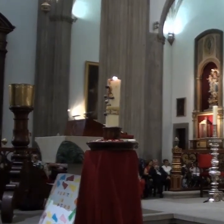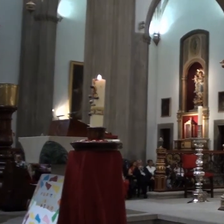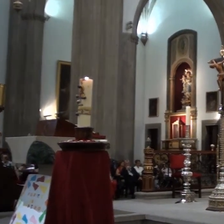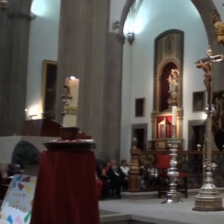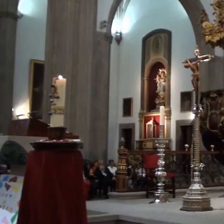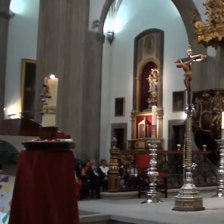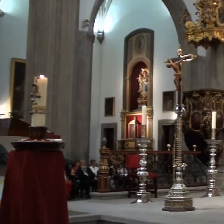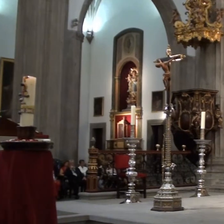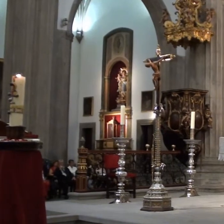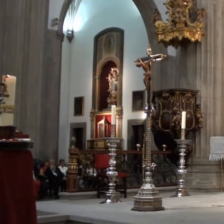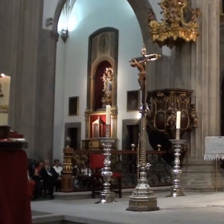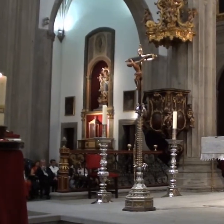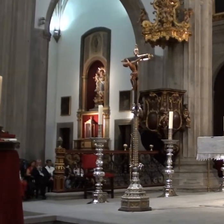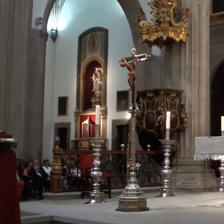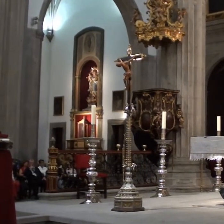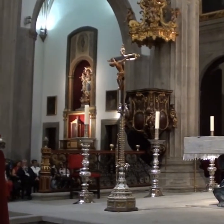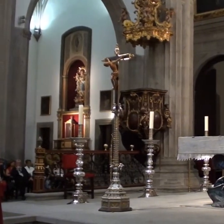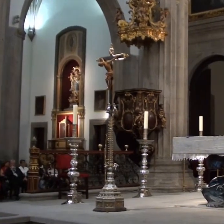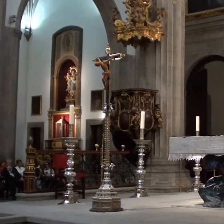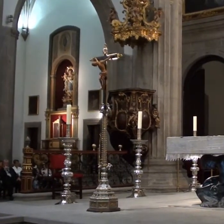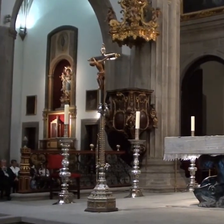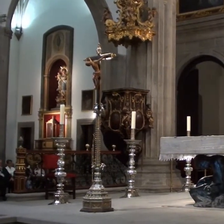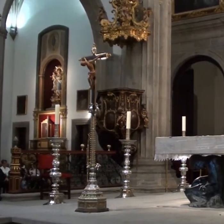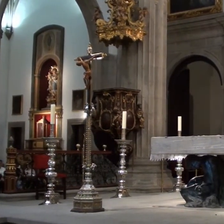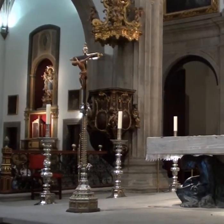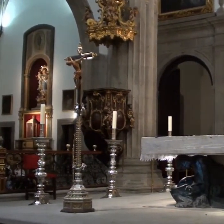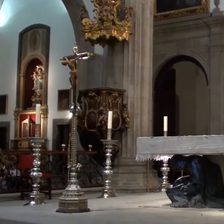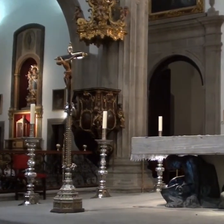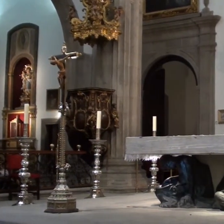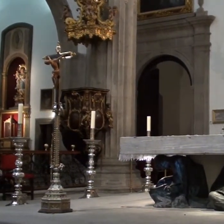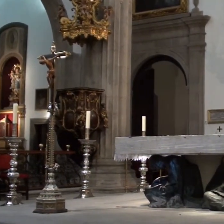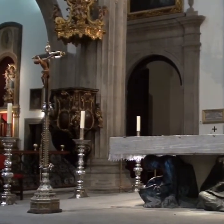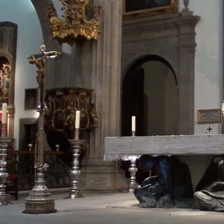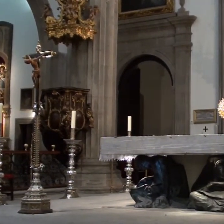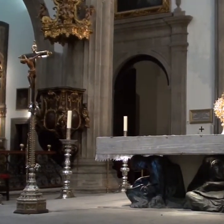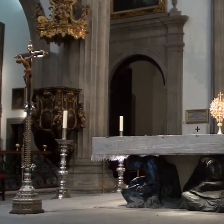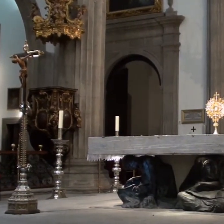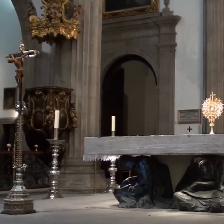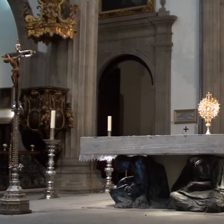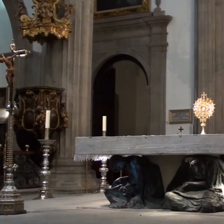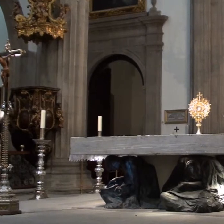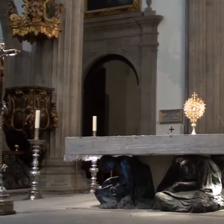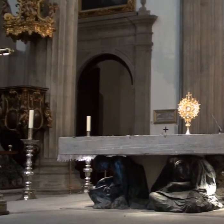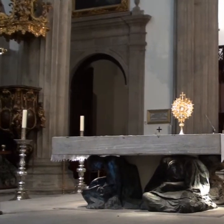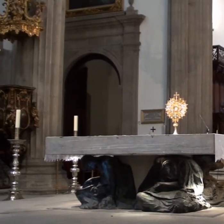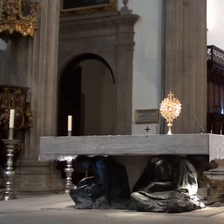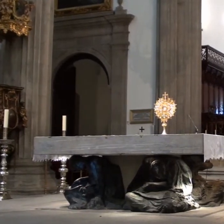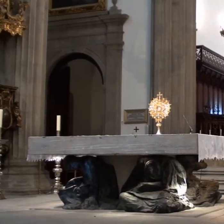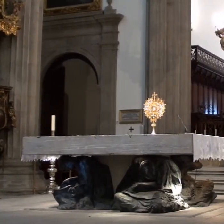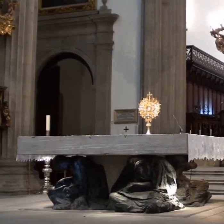en el saludo de Isabel cada palabra está llena de sentidos sin embargo